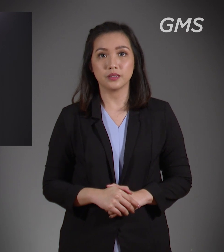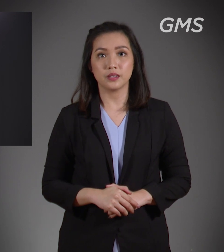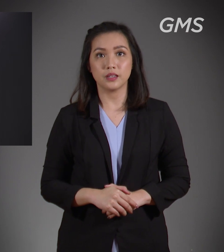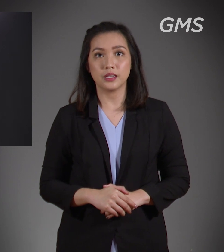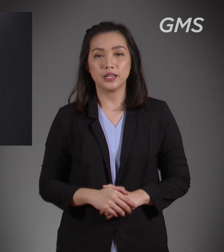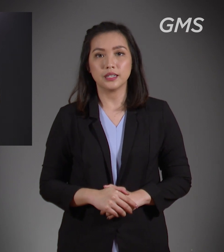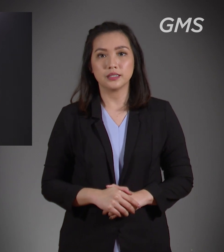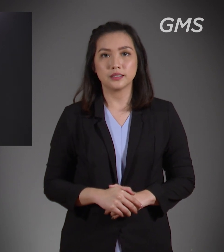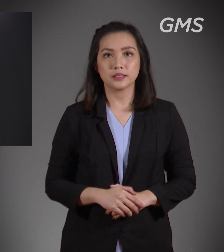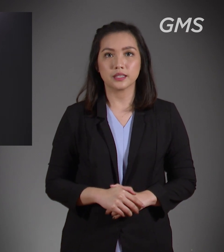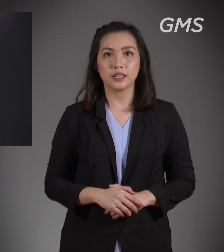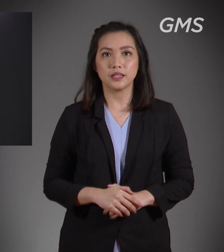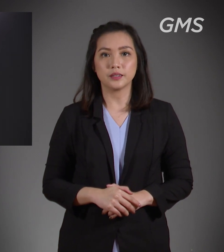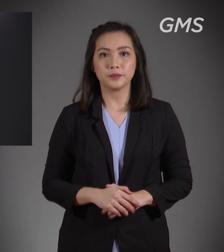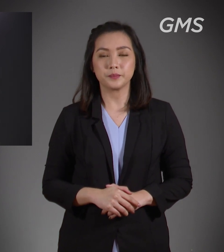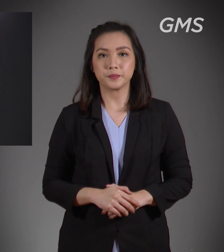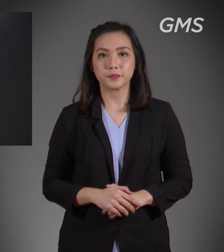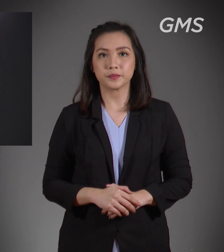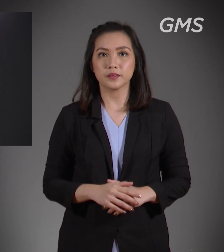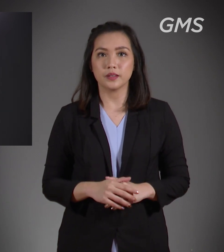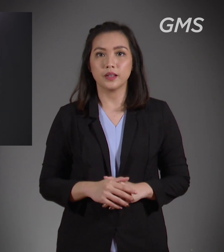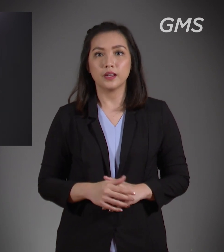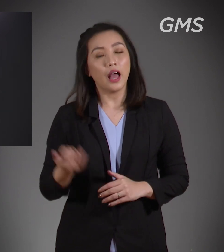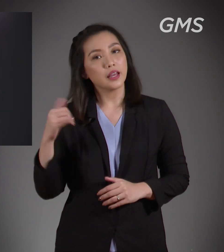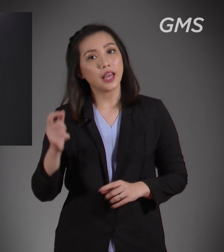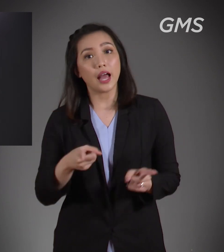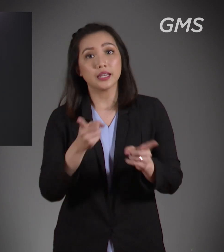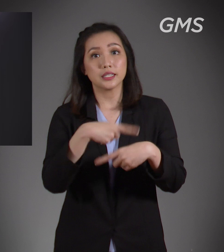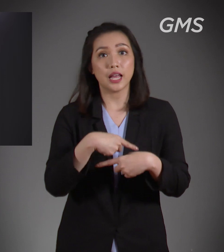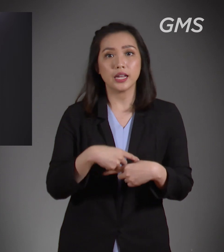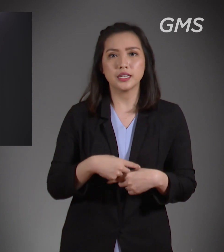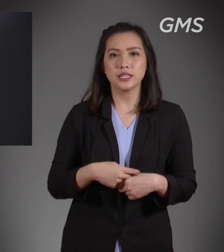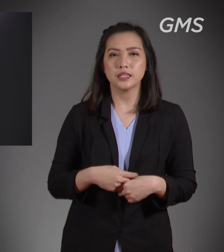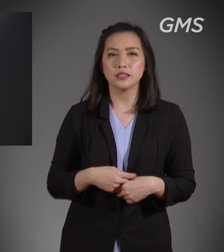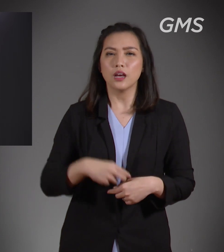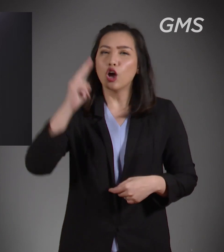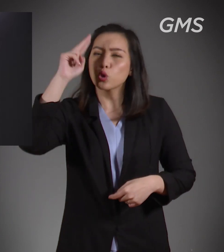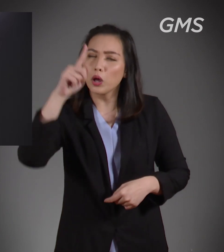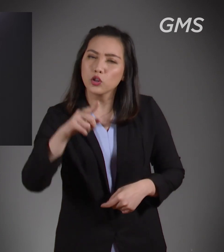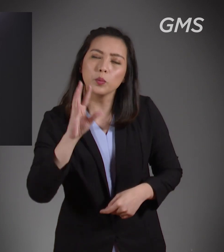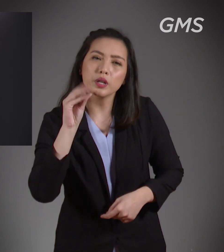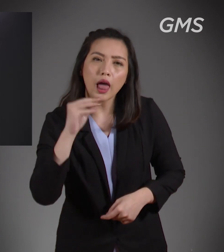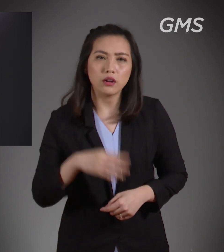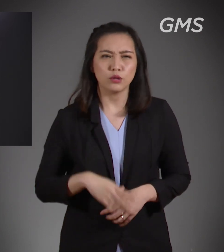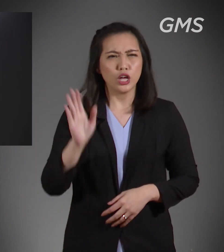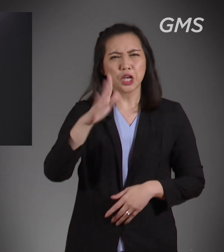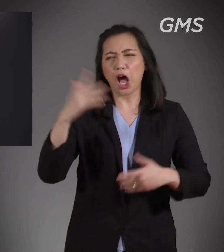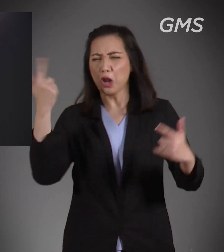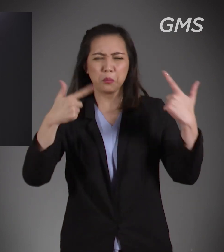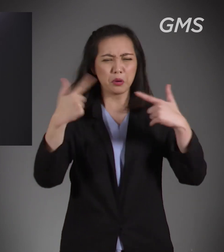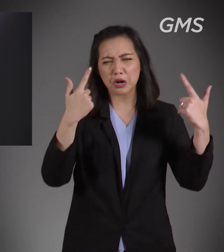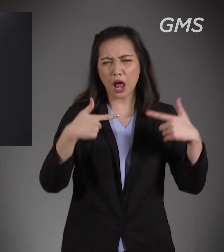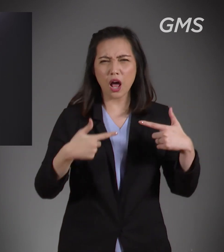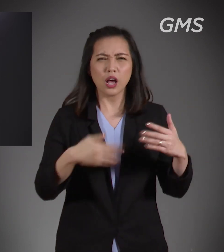baru. Apa yang terjadi setelah itu? Tuhan berkata, jangan perang saudara. Rehabeam ini gimana pun juga dia dengar-dengaran